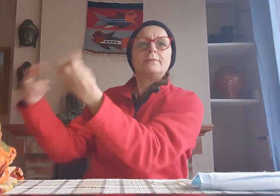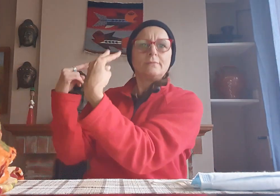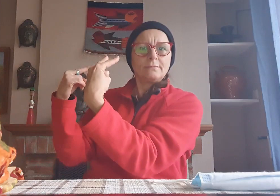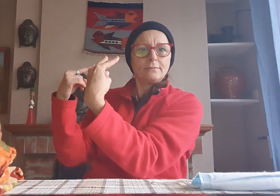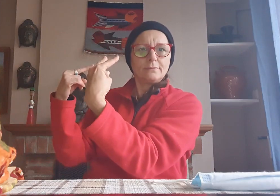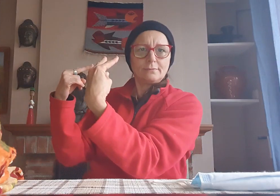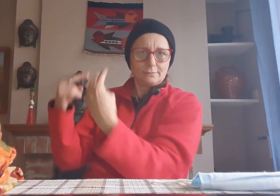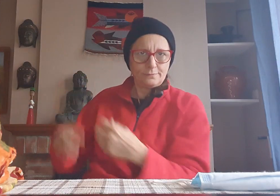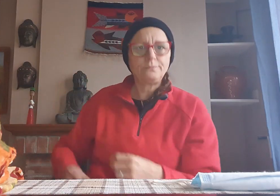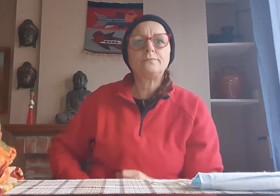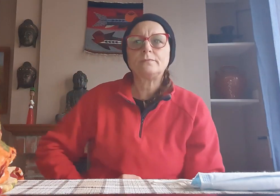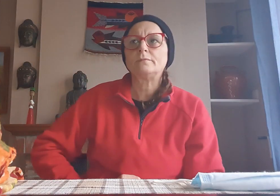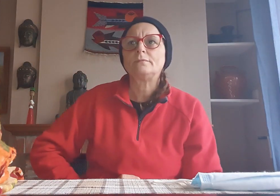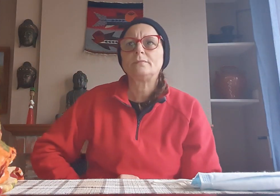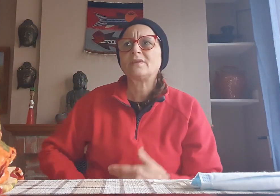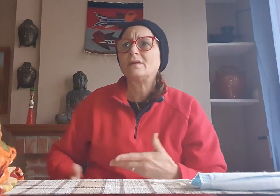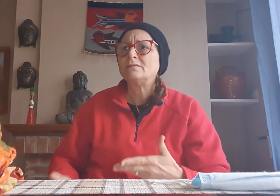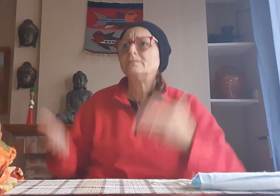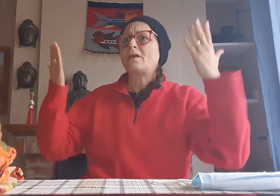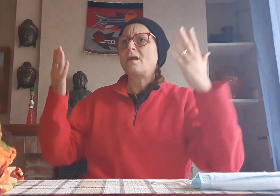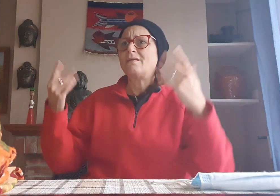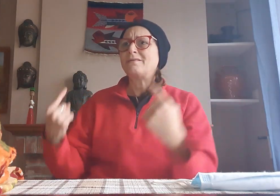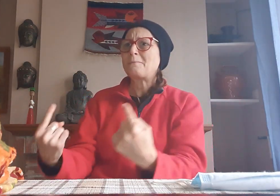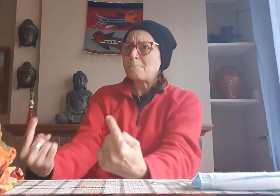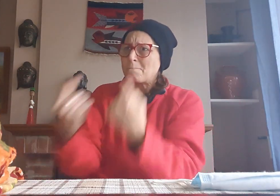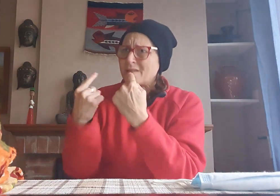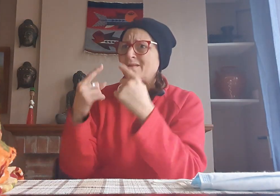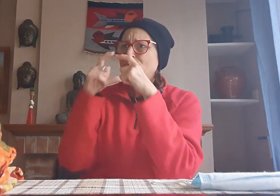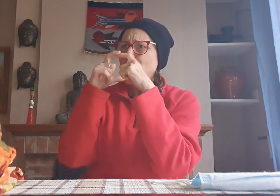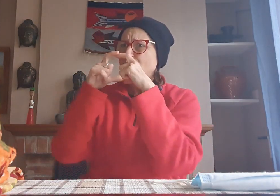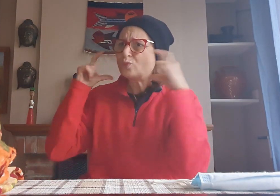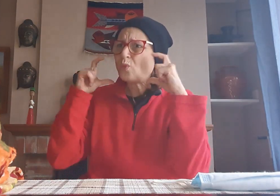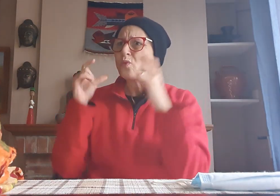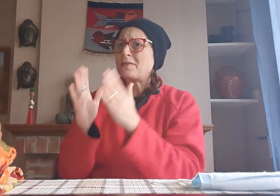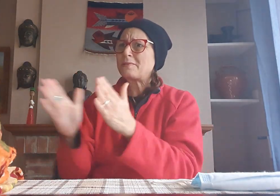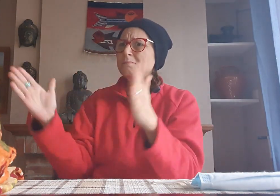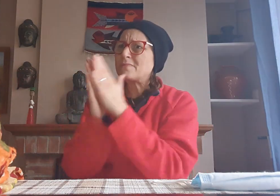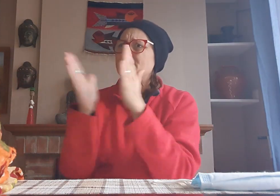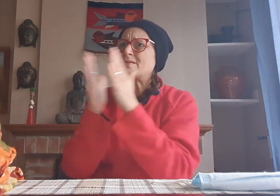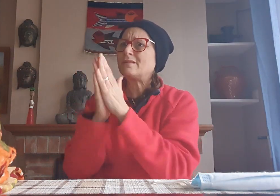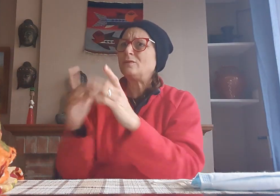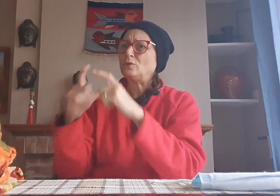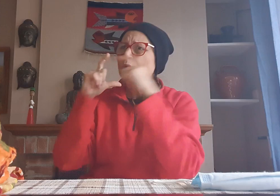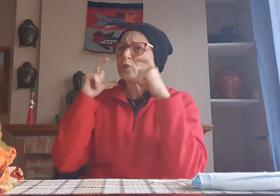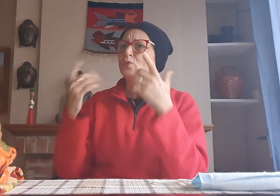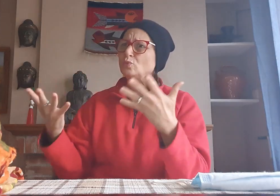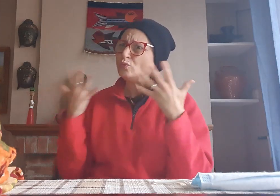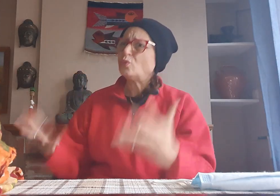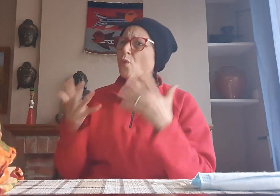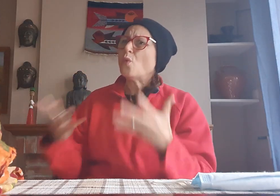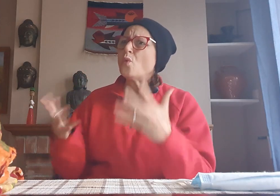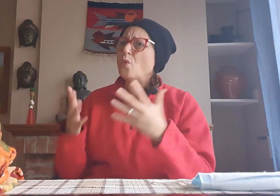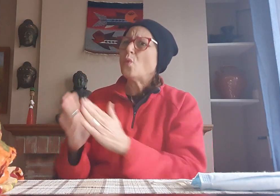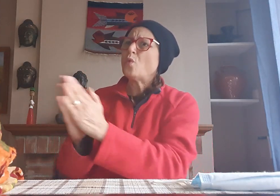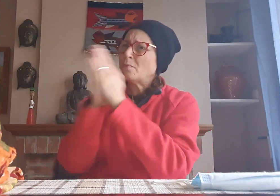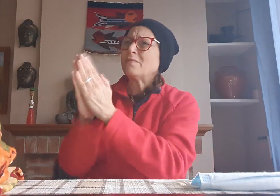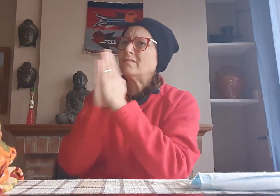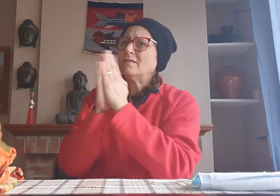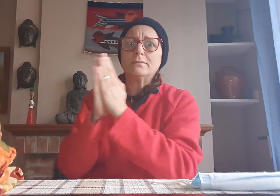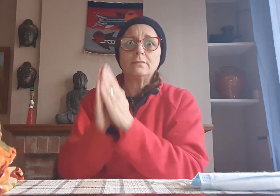¿Es en serio? ¿Lo han puesto al revés? ¡Adelante! ¡Qué marido! Hola, ¿cómo estás? Estoy bien. ¿Cómo